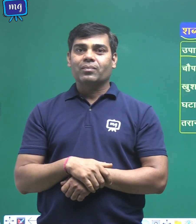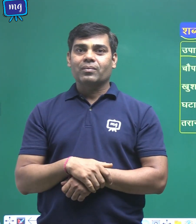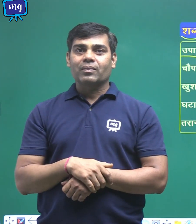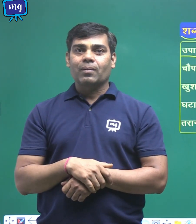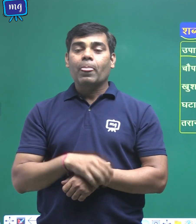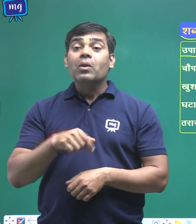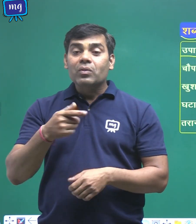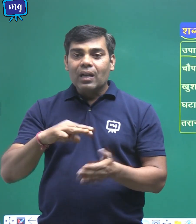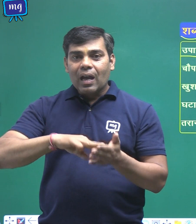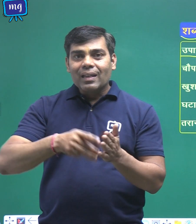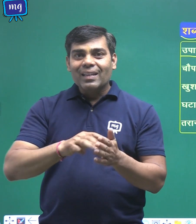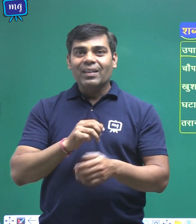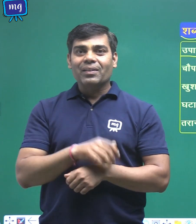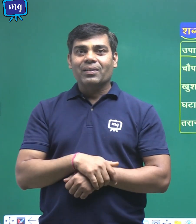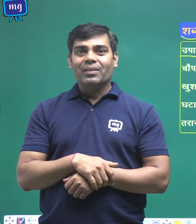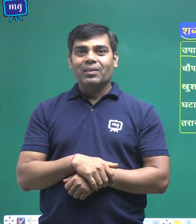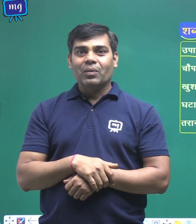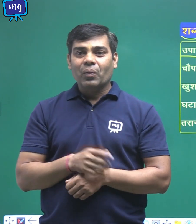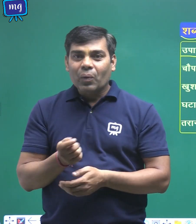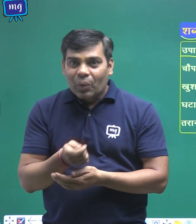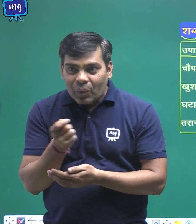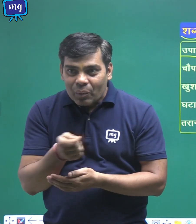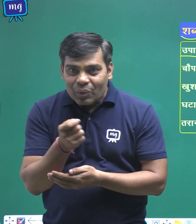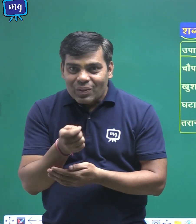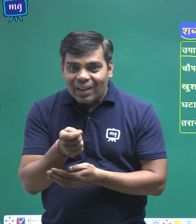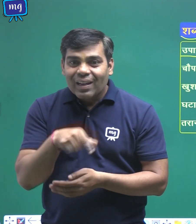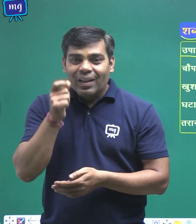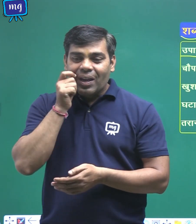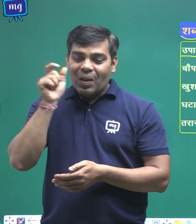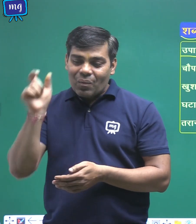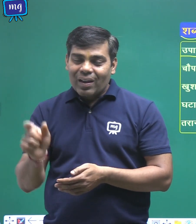और उसका अर्थ है भक्ति करने वाला।